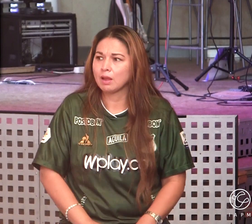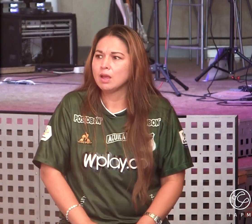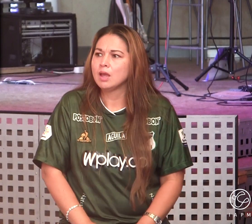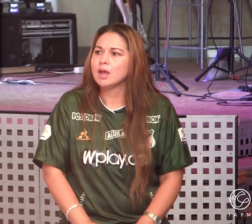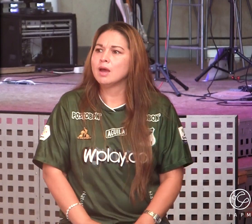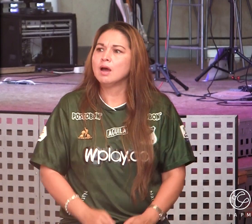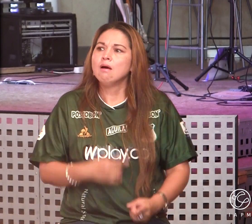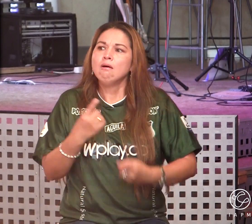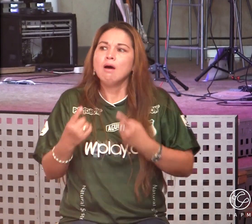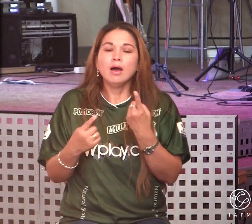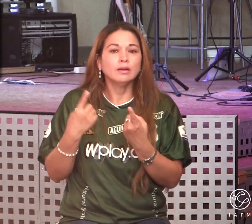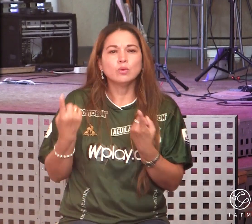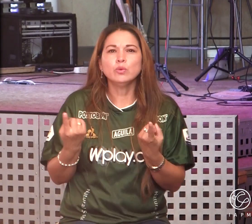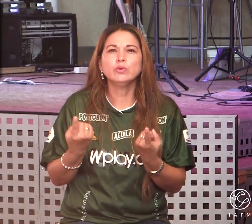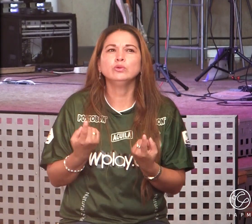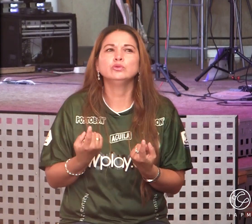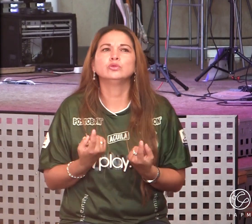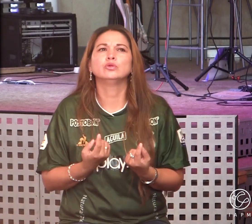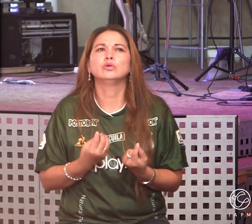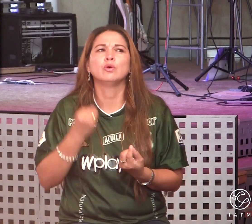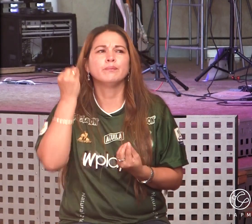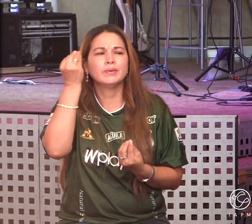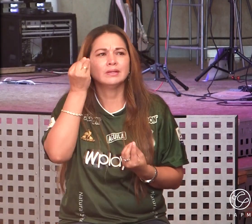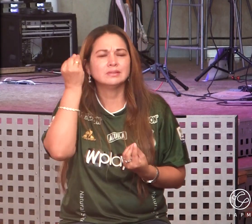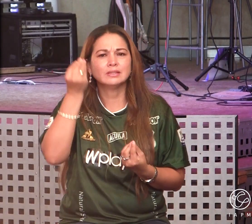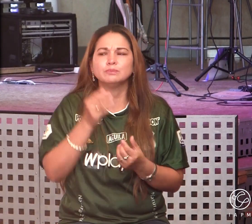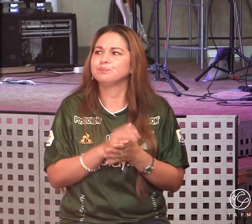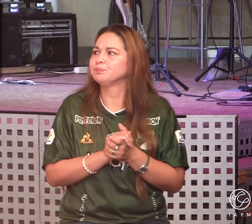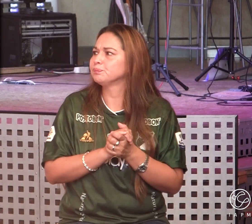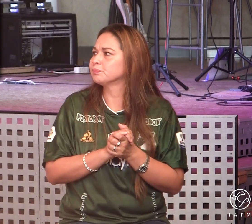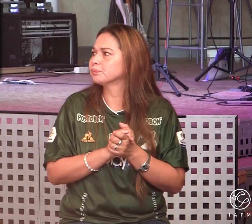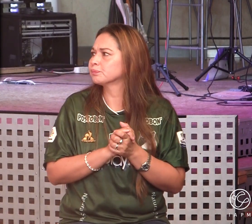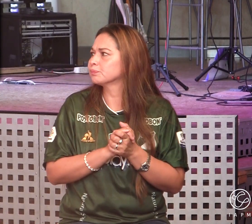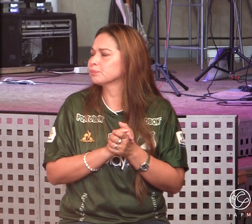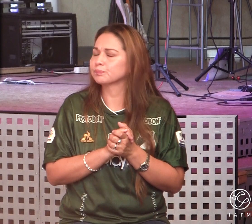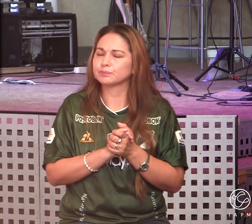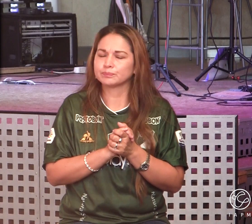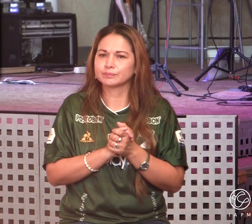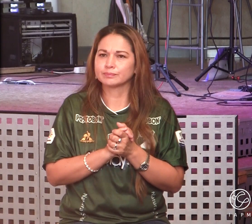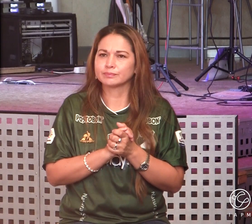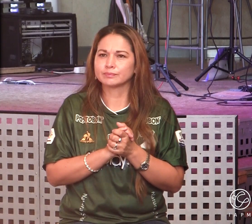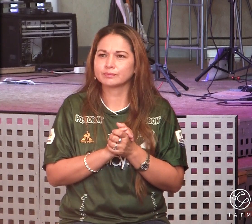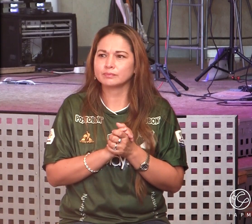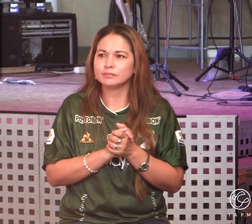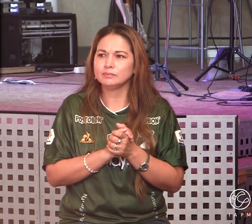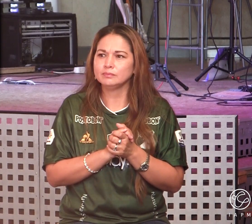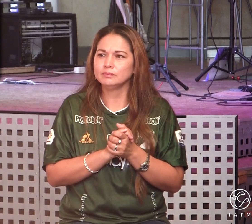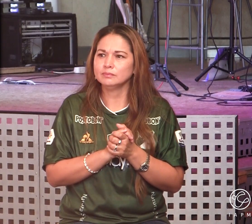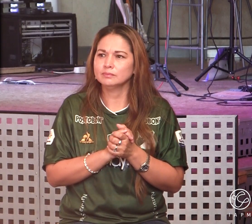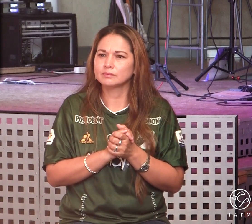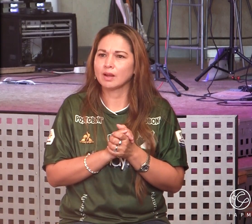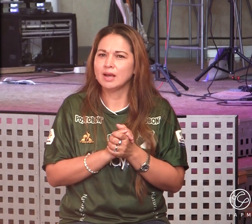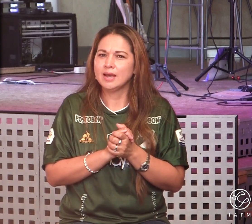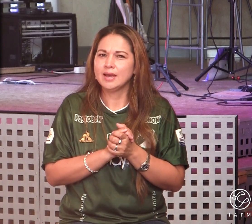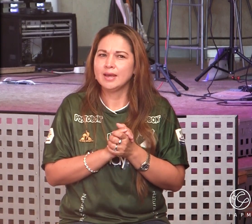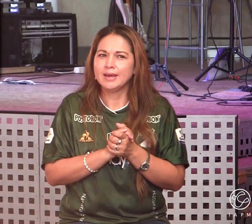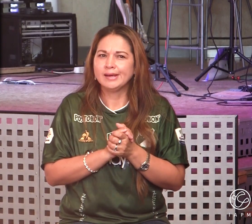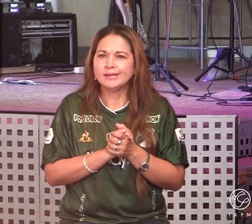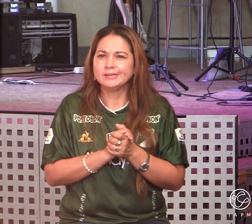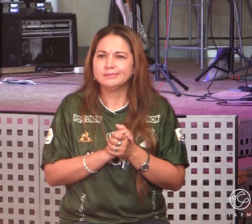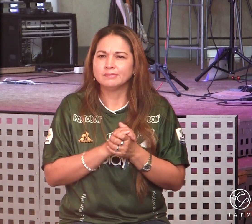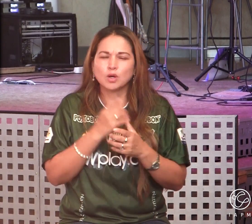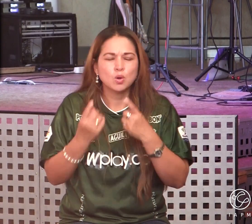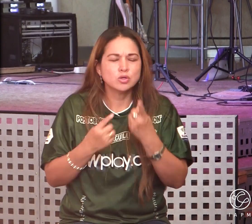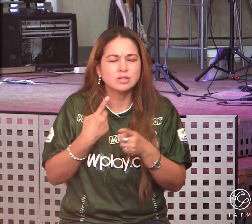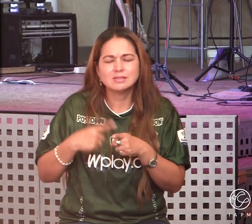conspiracionistas, demasiado entretenidos en tantas cosas que de pronto algunas de las más esenciales como que se nos van perdiendo, y